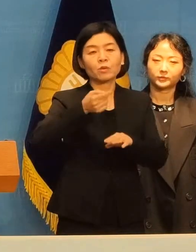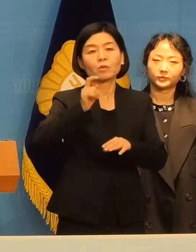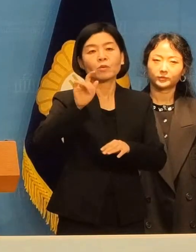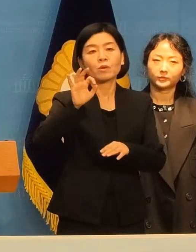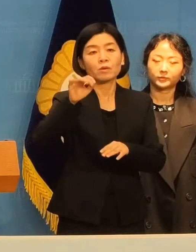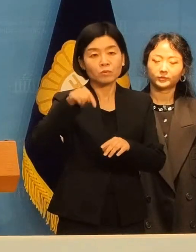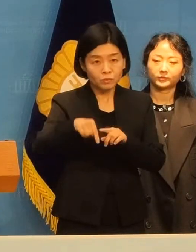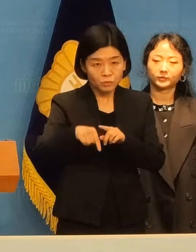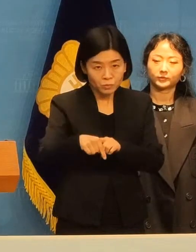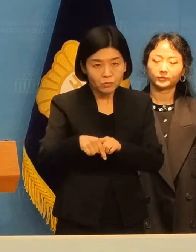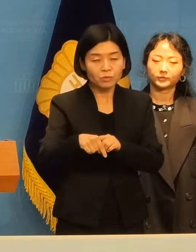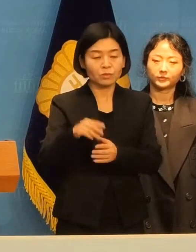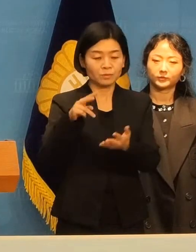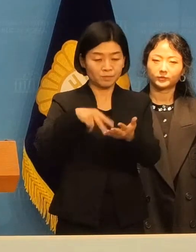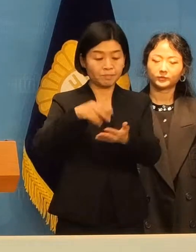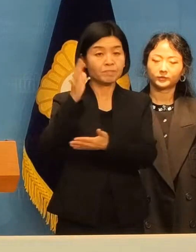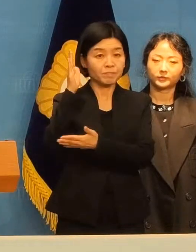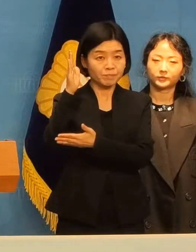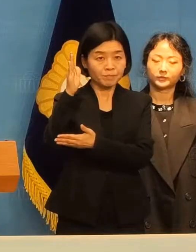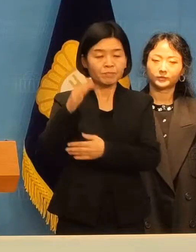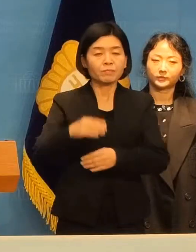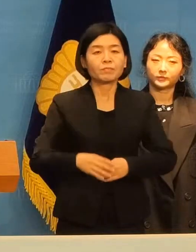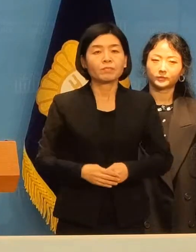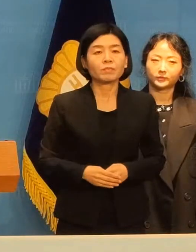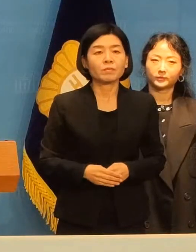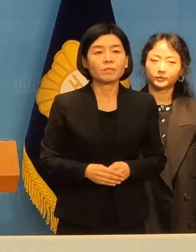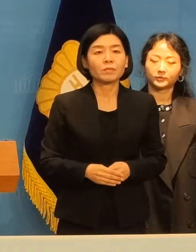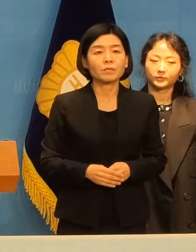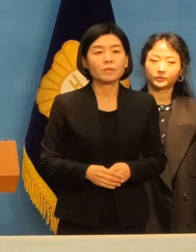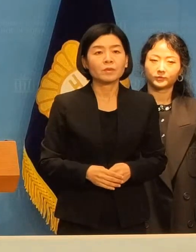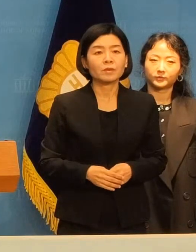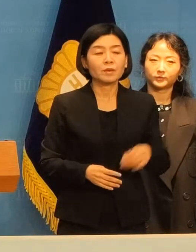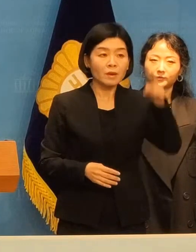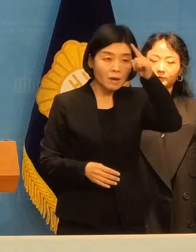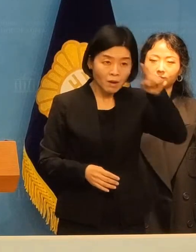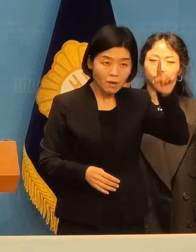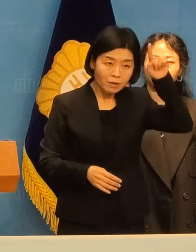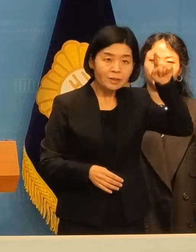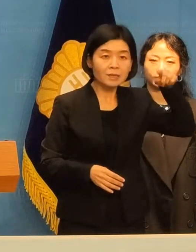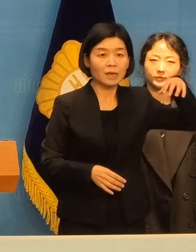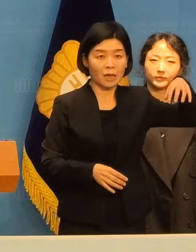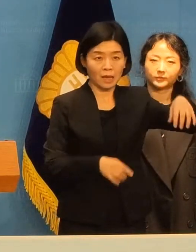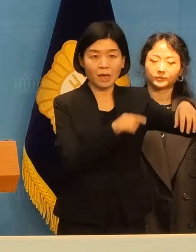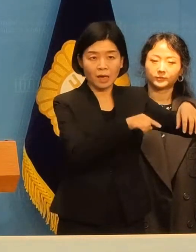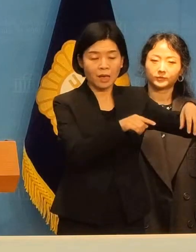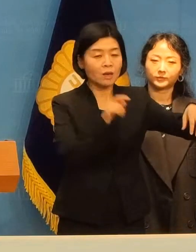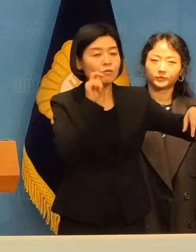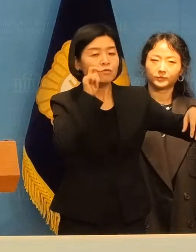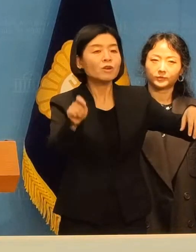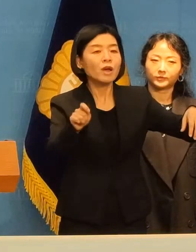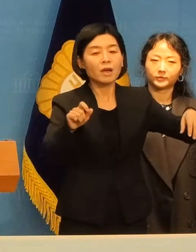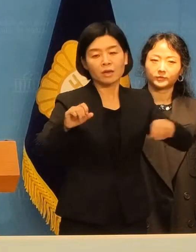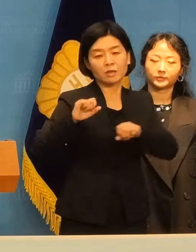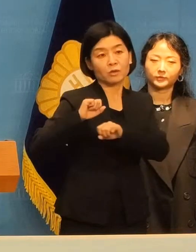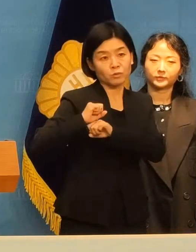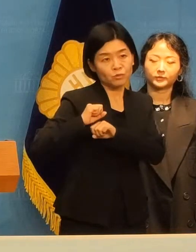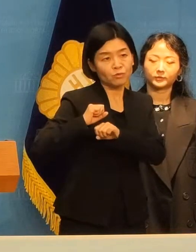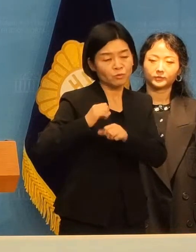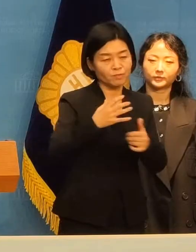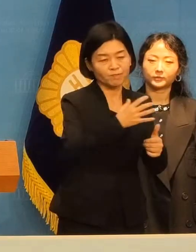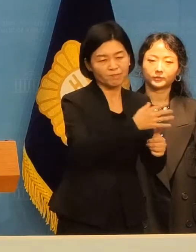성명서를 낭독하도록 하겠습니다. 러시아 쿠르스크 지역에서 우크라이나 군에